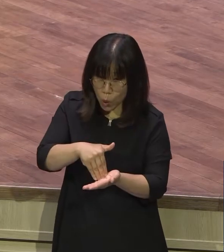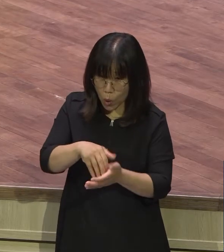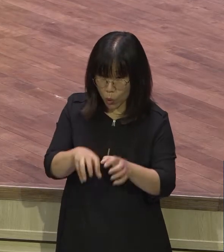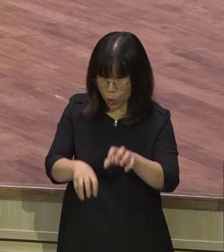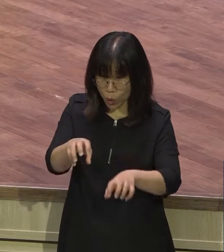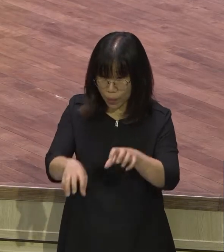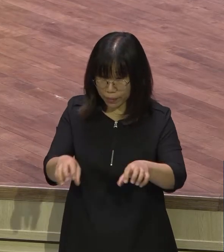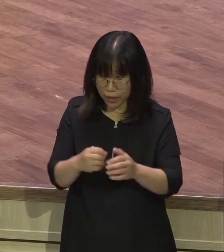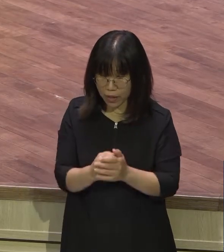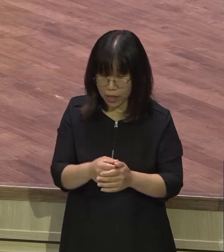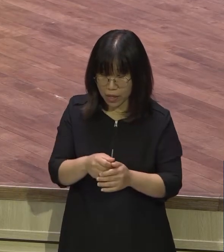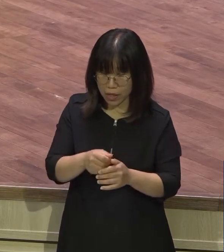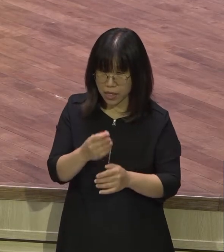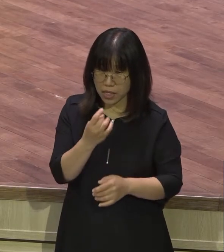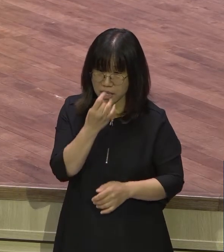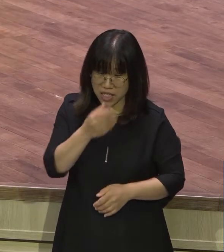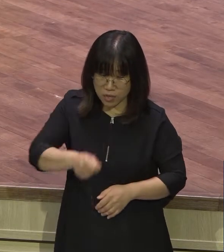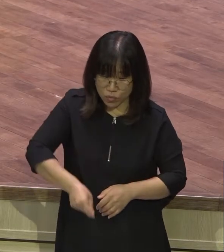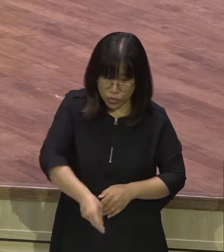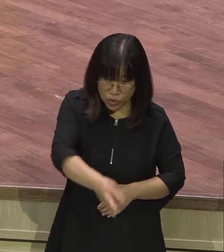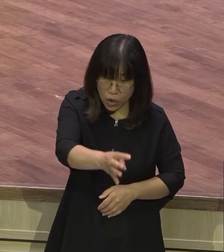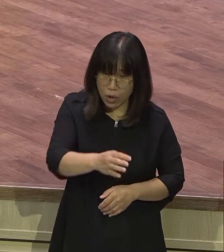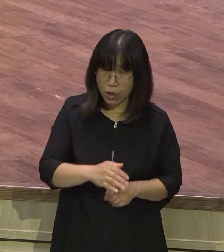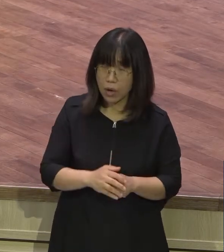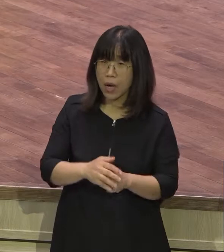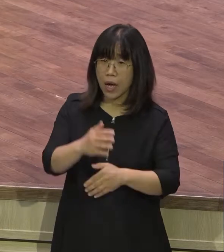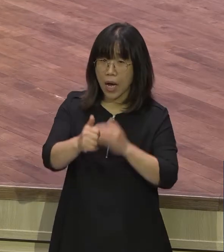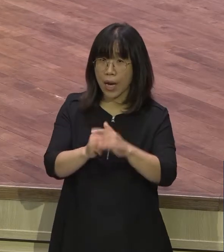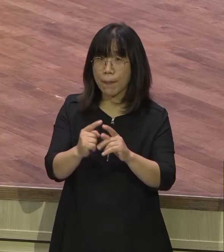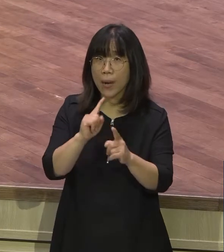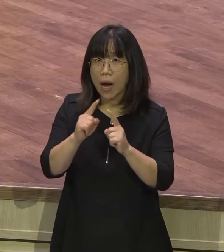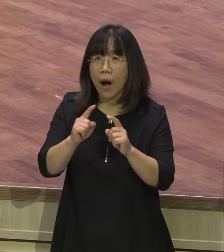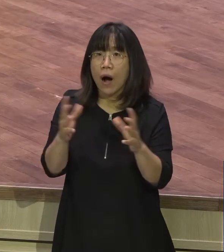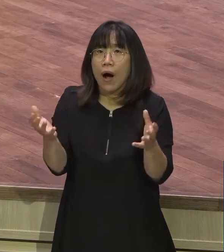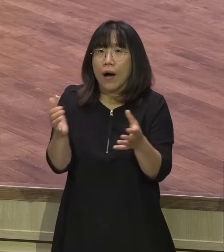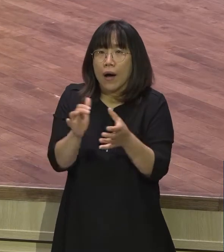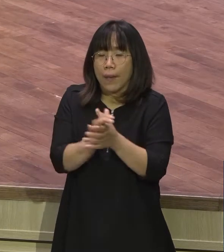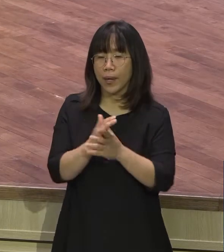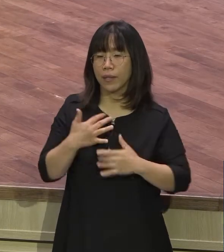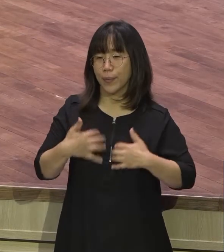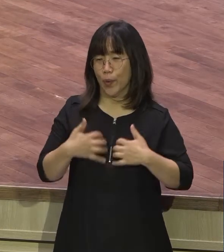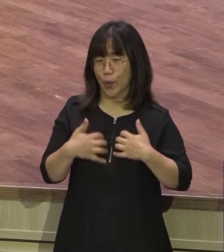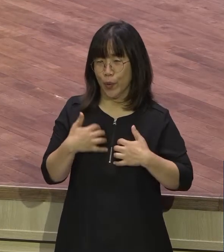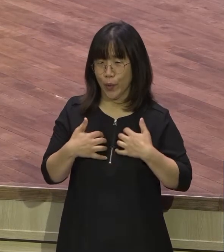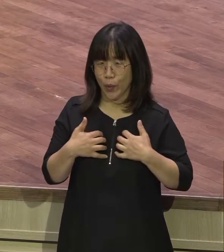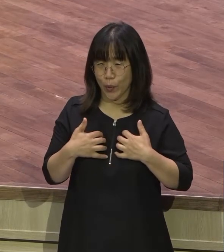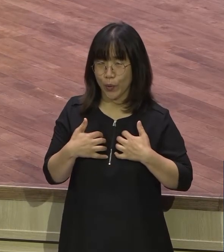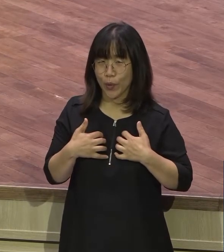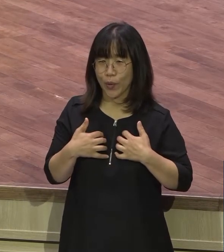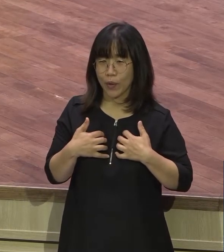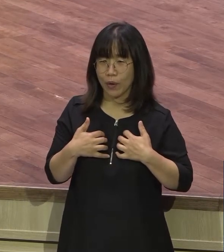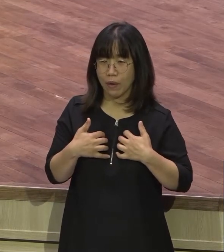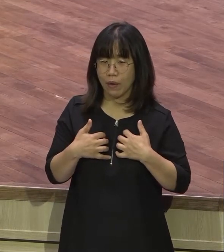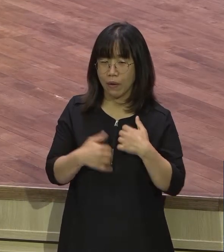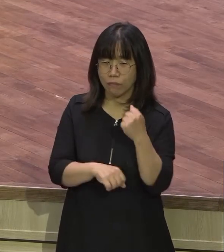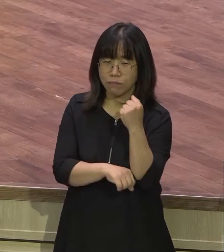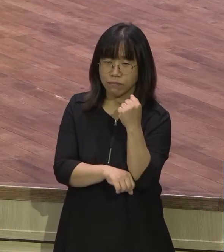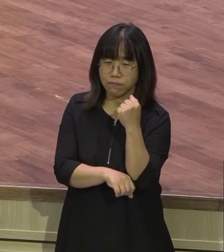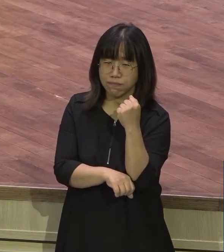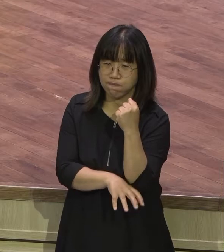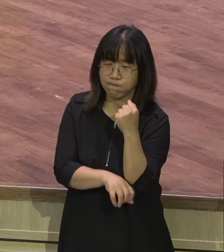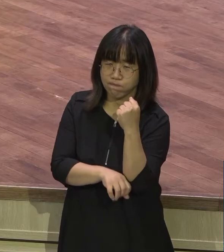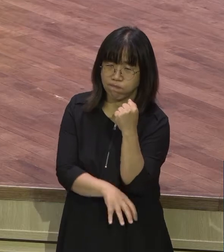말이에요? 말씀을 받았는데 기뻤습니다. 받을 때 너무 기뻤는데 뿌리가 없어가지고